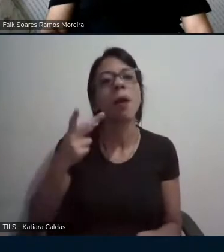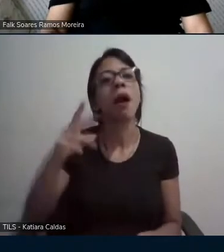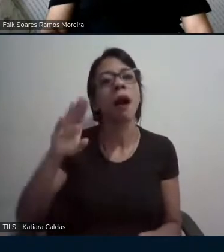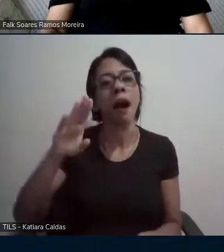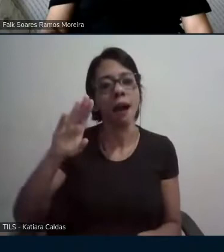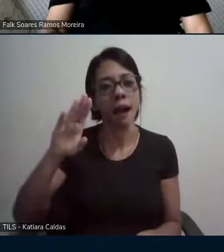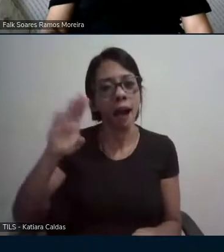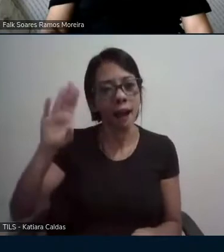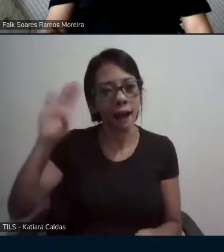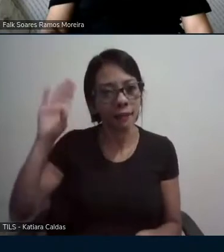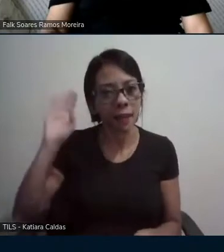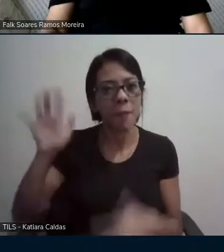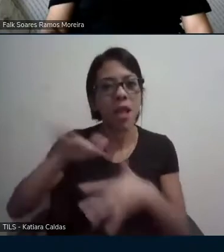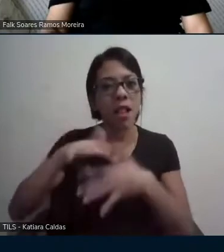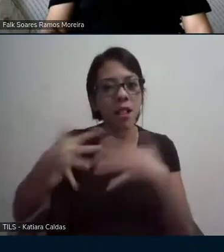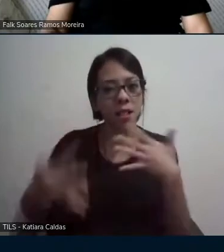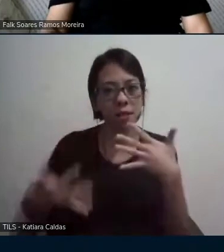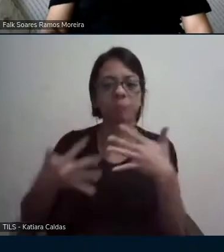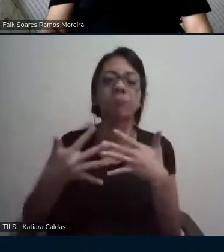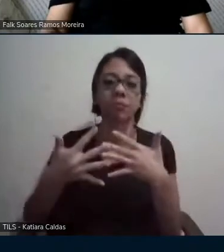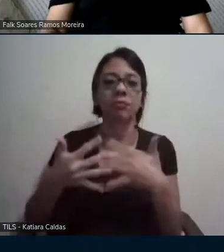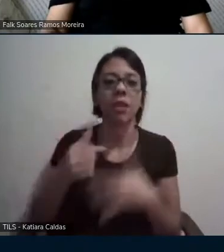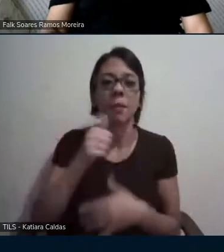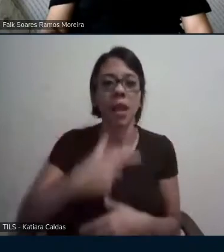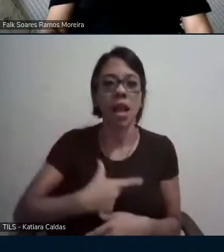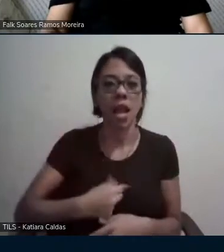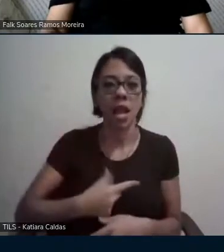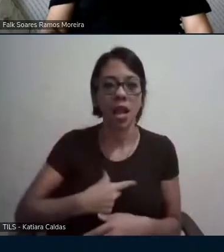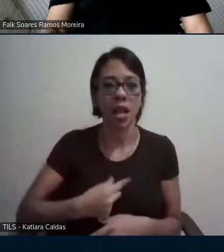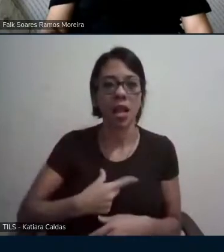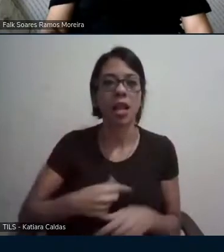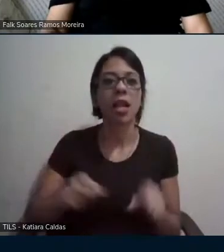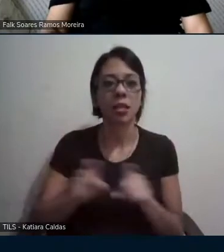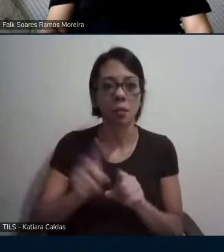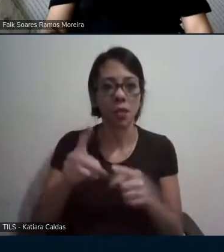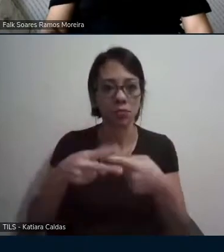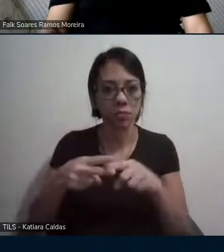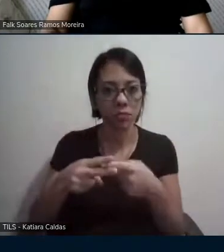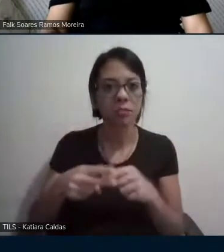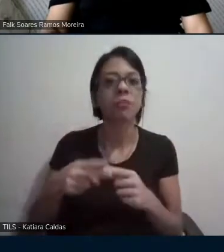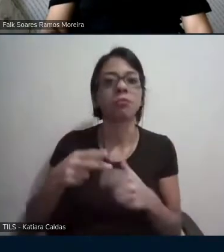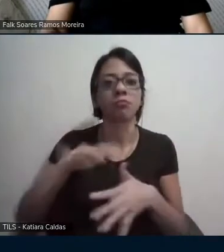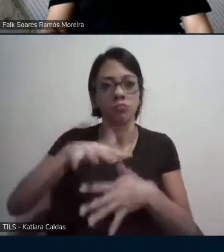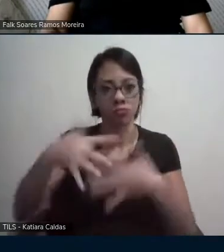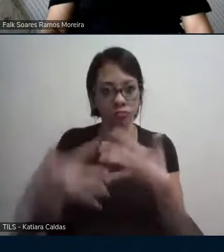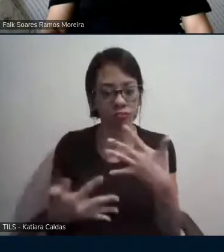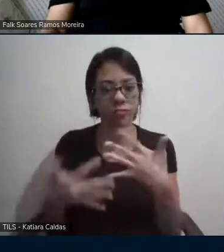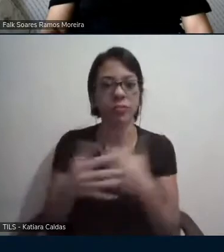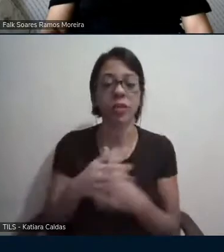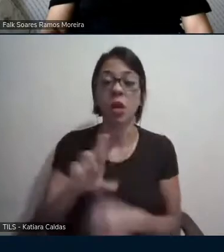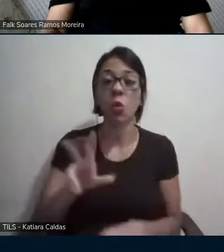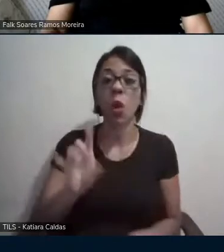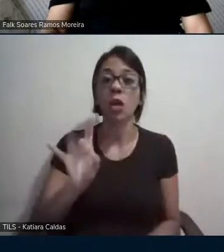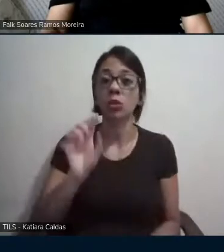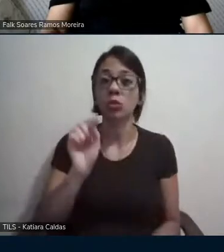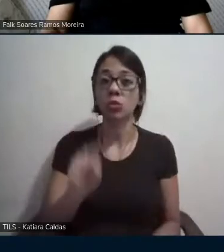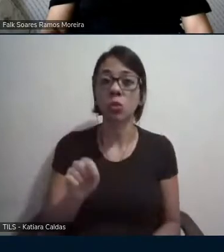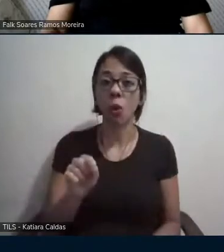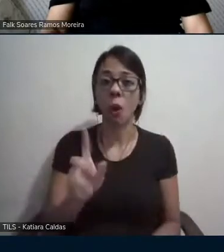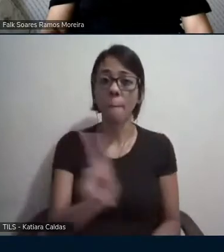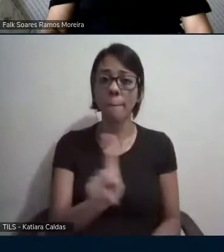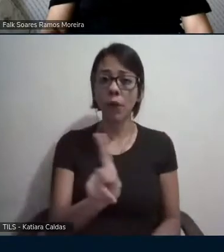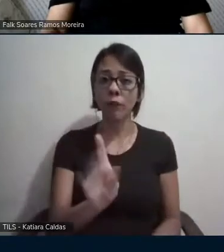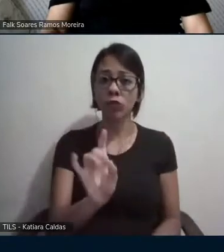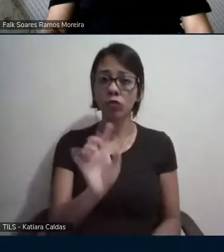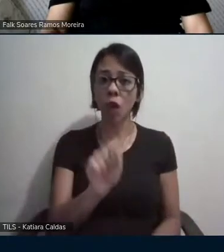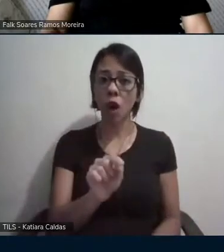Sinais Brasileira. É isso aí. Helena, Academia de Língua de Sinais Brasileira. Tá? E não é só de